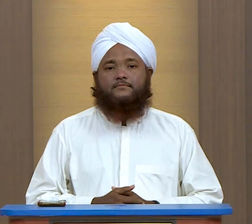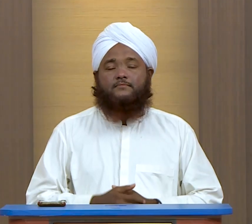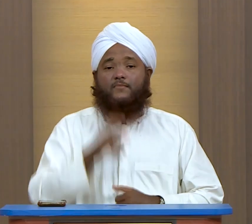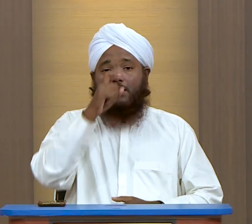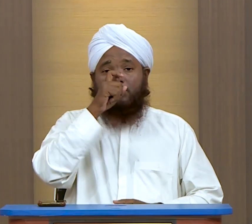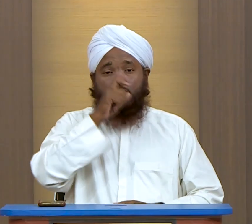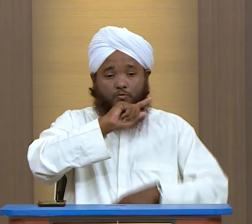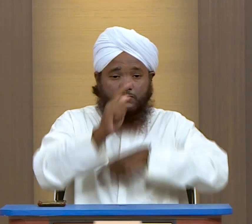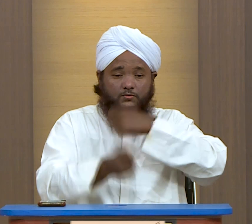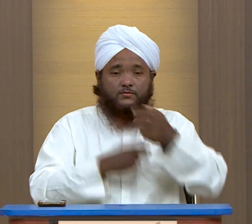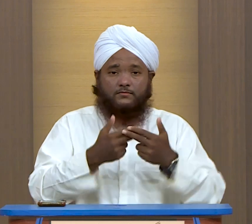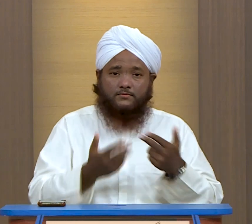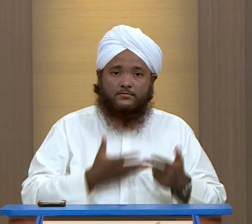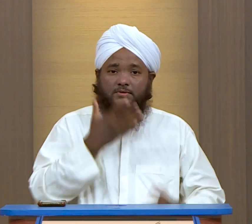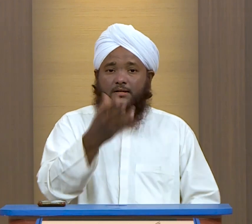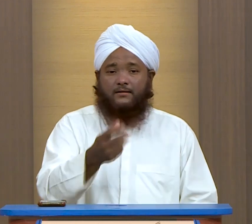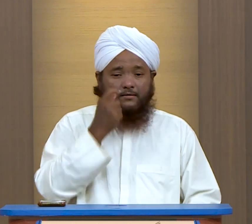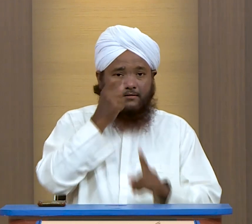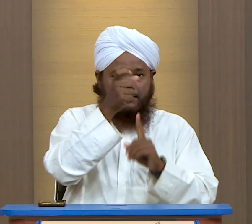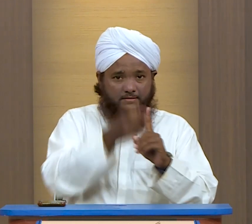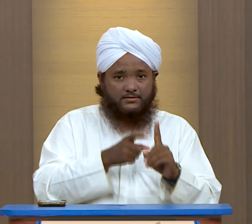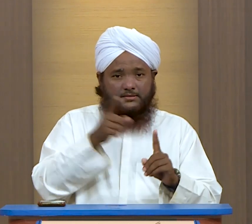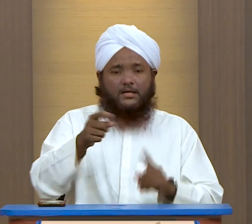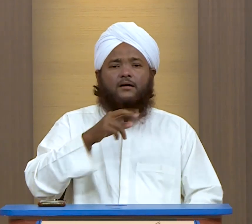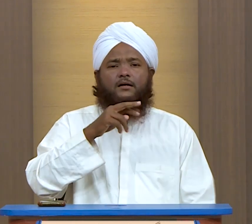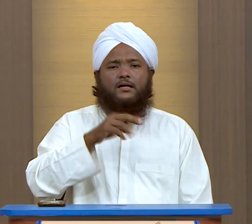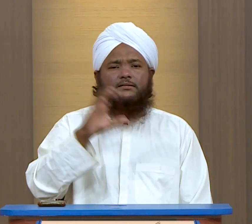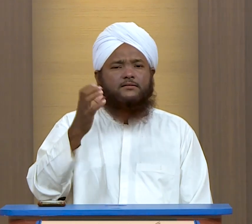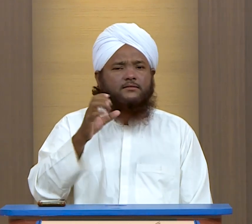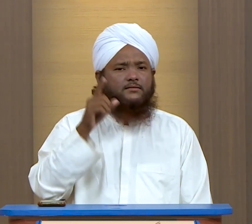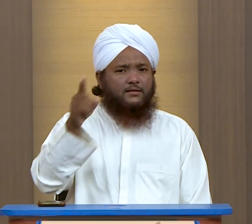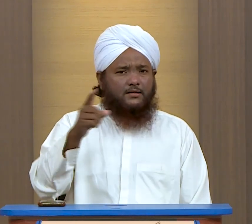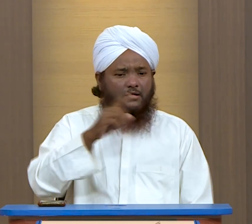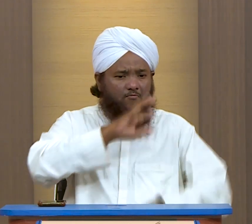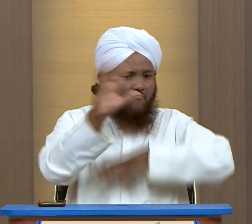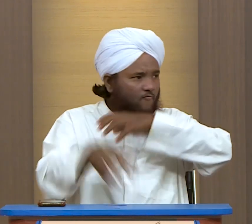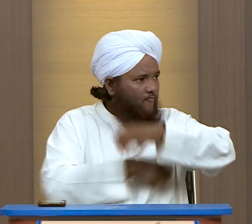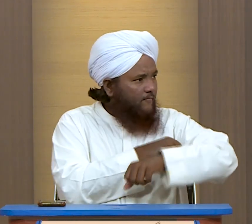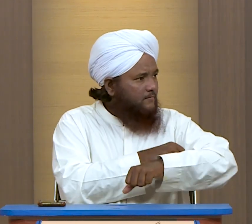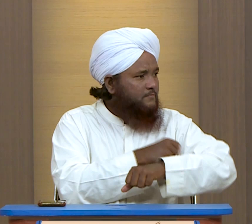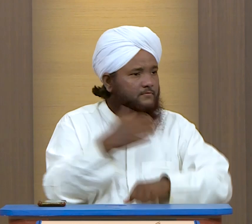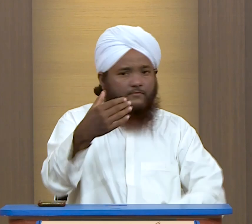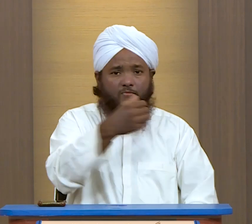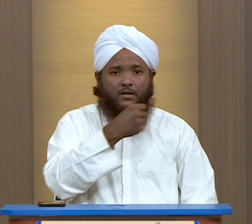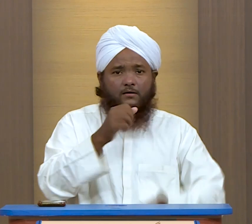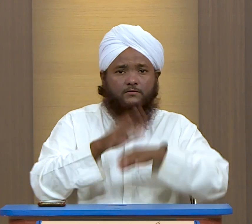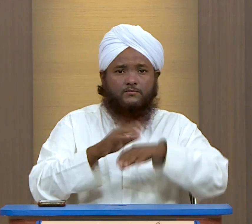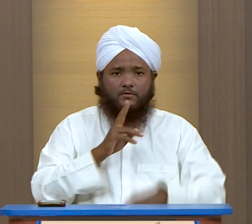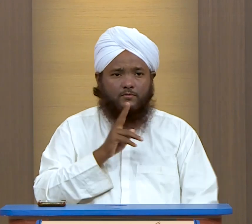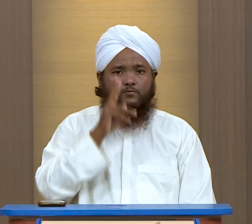چور۔ ایک شخص نے اپنے چچا کے بیٹے یعنی کزن کا مال چرا لیا۔ مالک نے چور کو حرم پاک میں پکڑ لیا اور کہا،